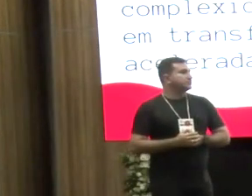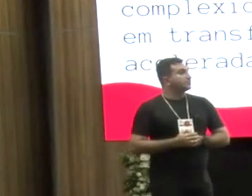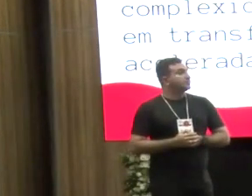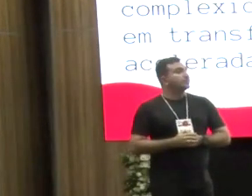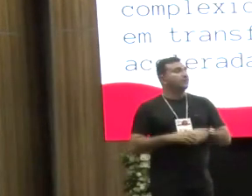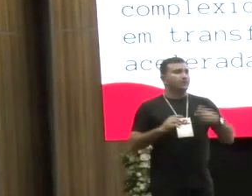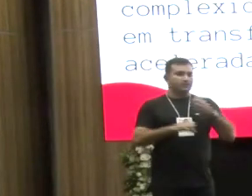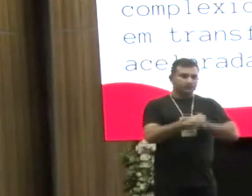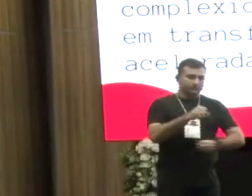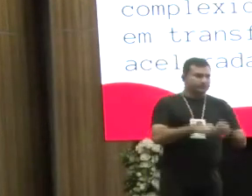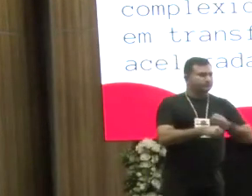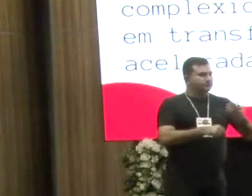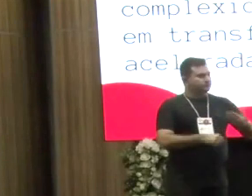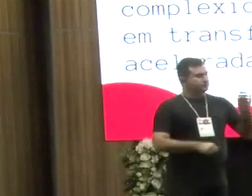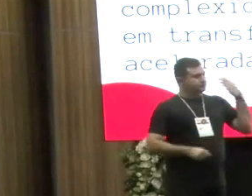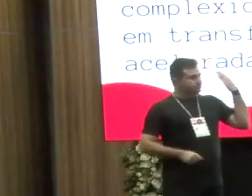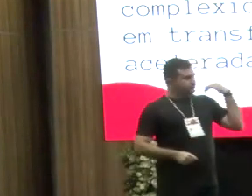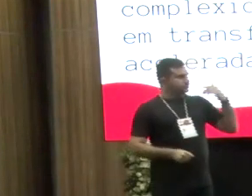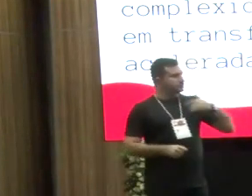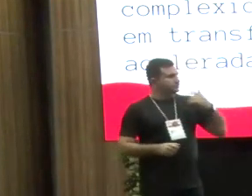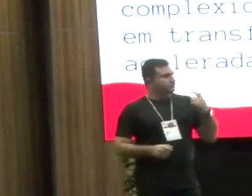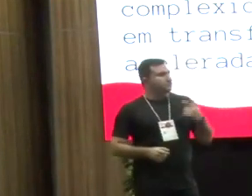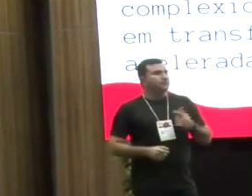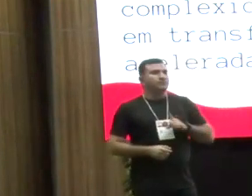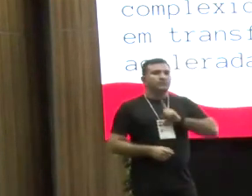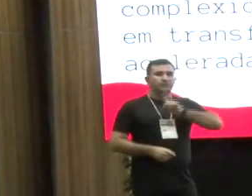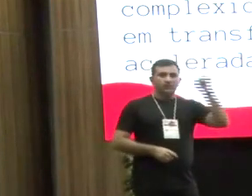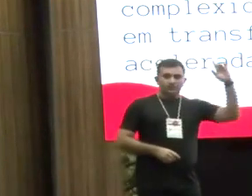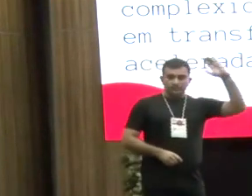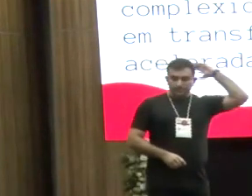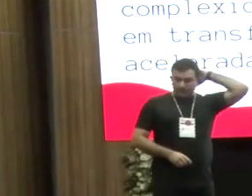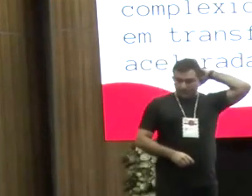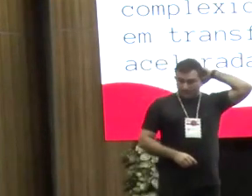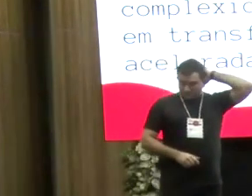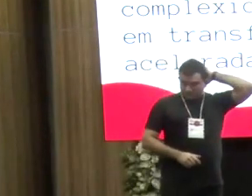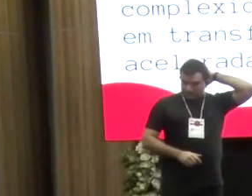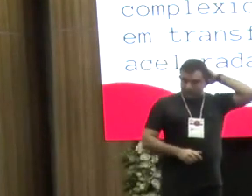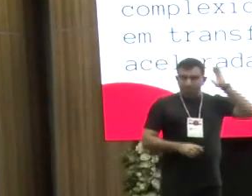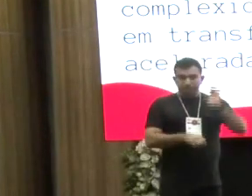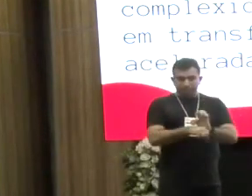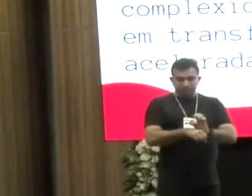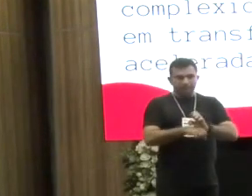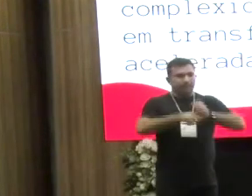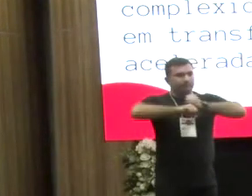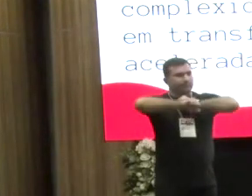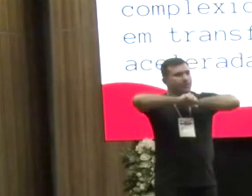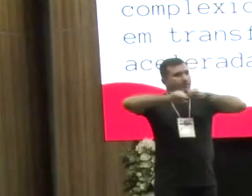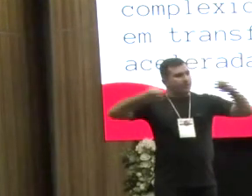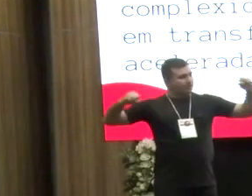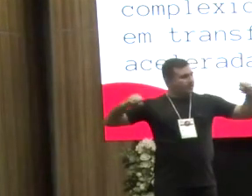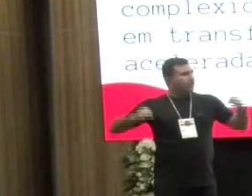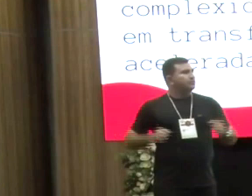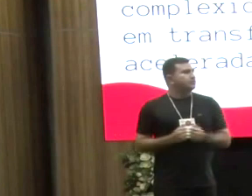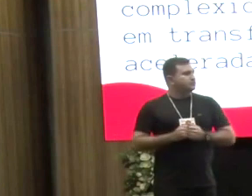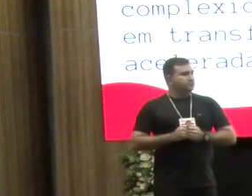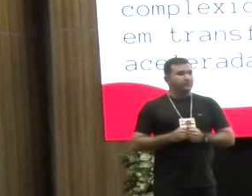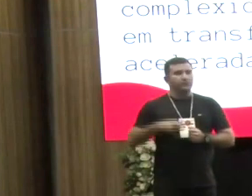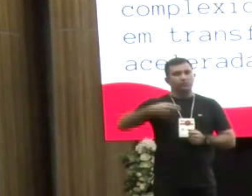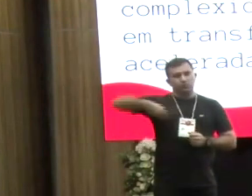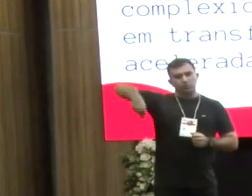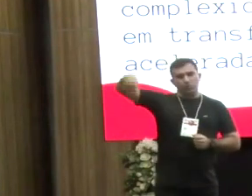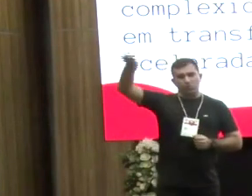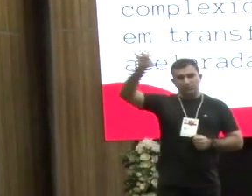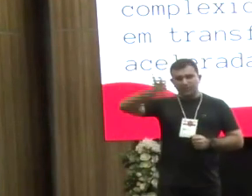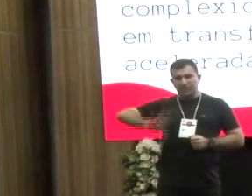eu passei o ano imersa no Pará. O Pará é gigantesco, é quase maior que a região